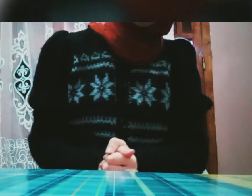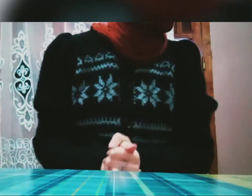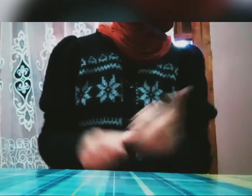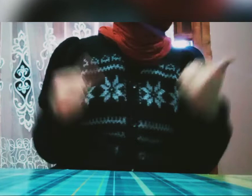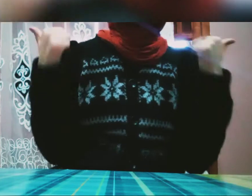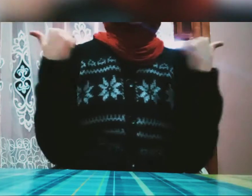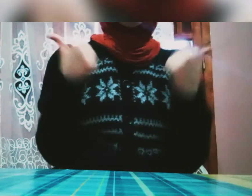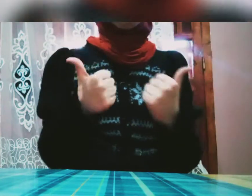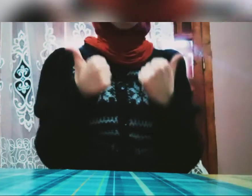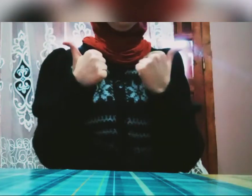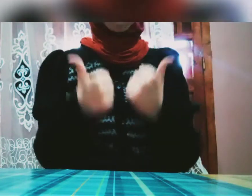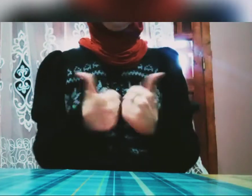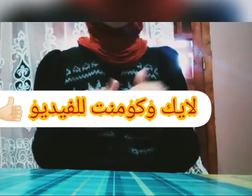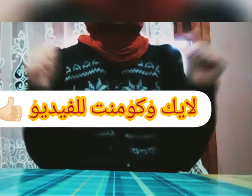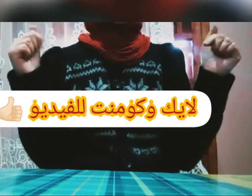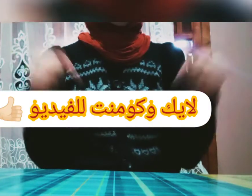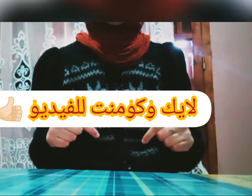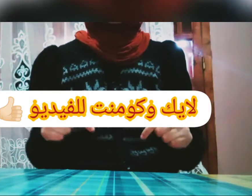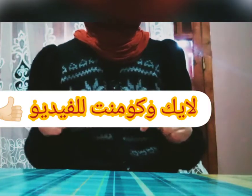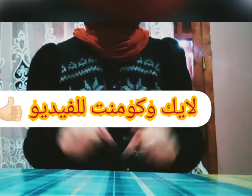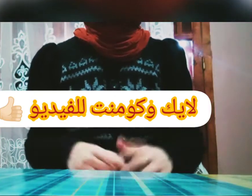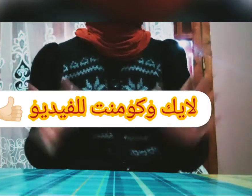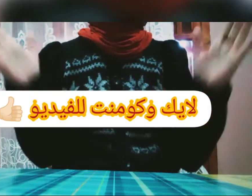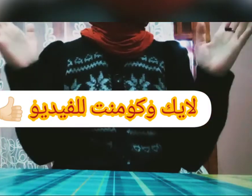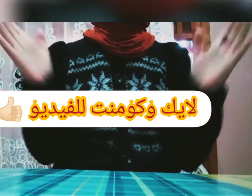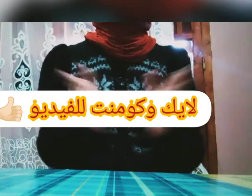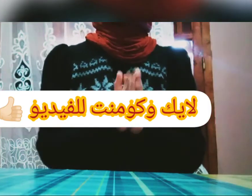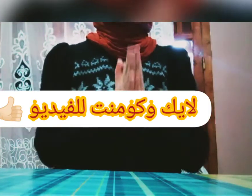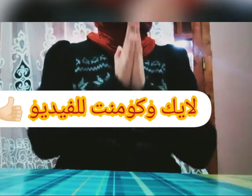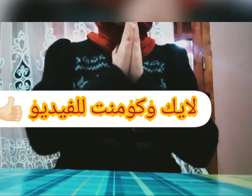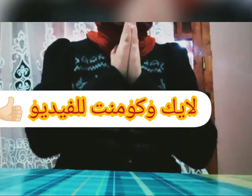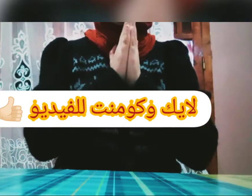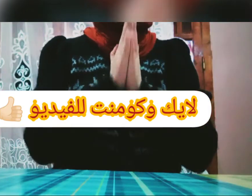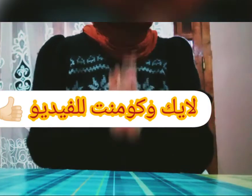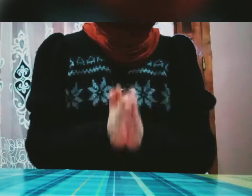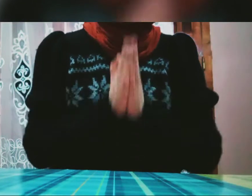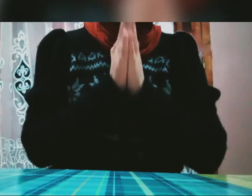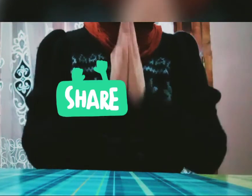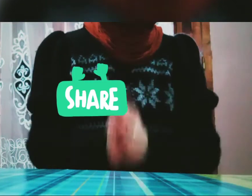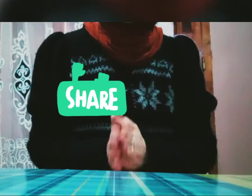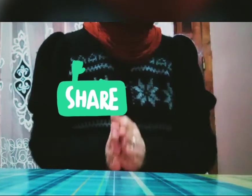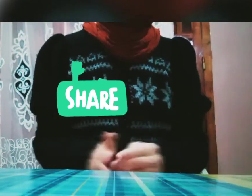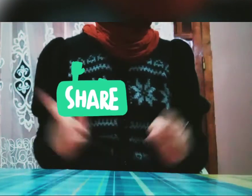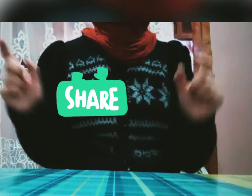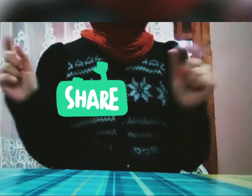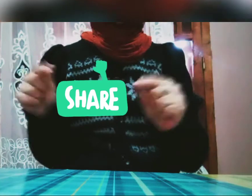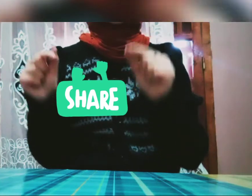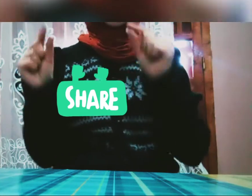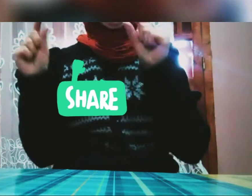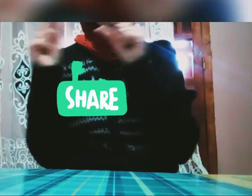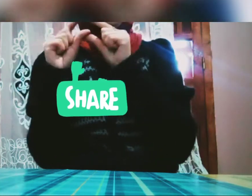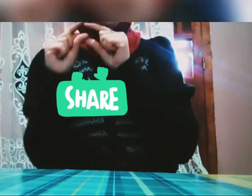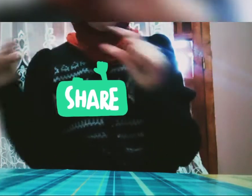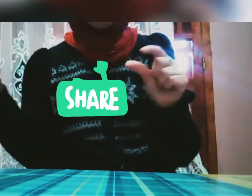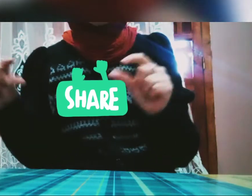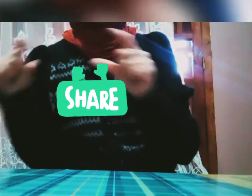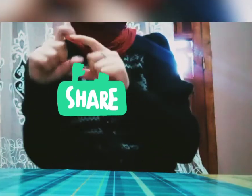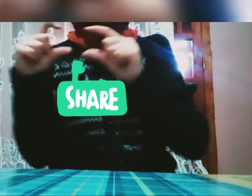كم تحطوا جمله في الدوس كومونتي اللي فيها، تبارطاجيوها كم اصدقائكم وزملائكم، يعني تضغطوا على شير او